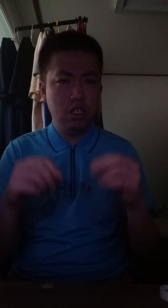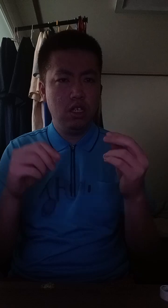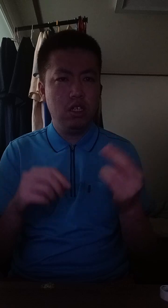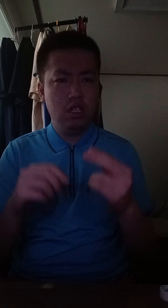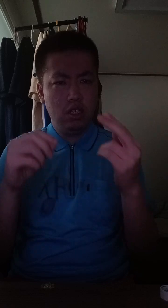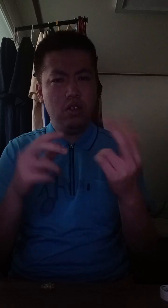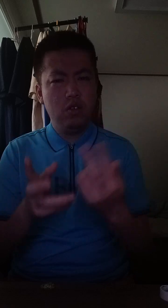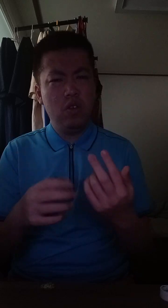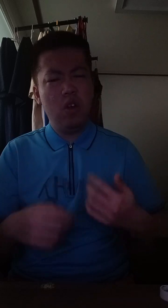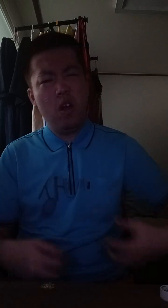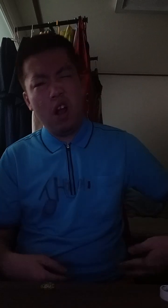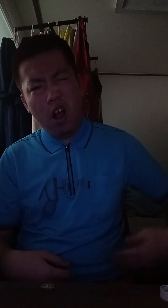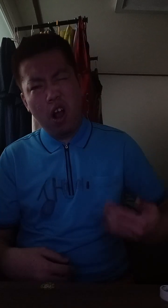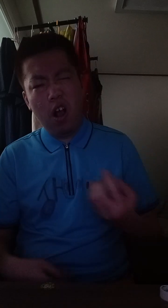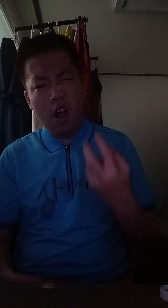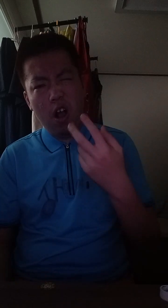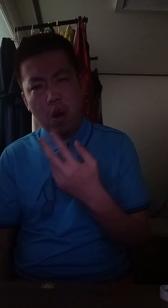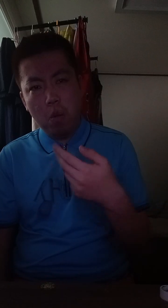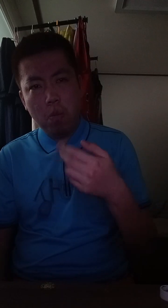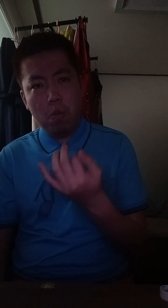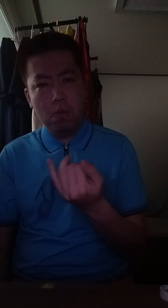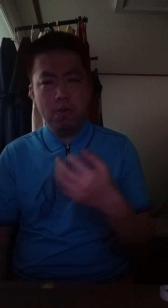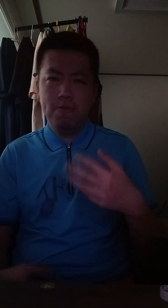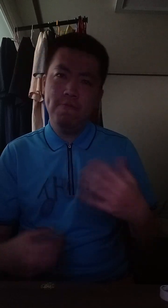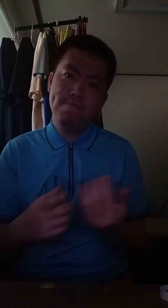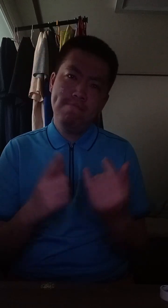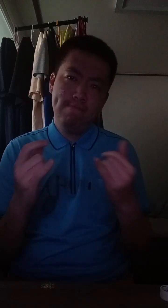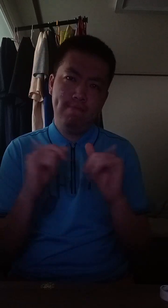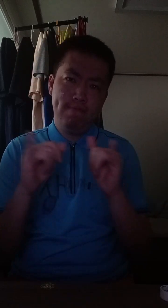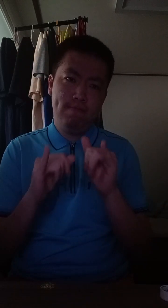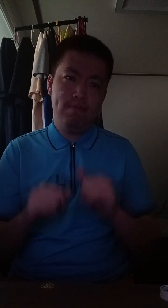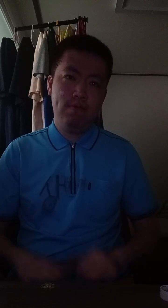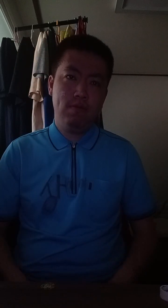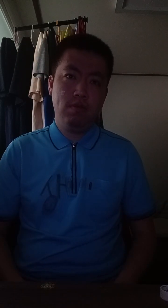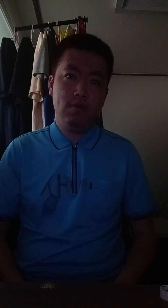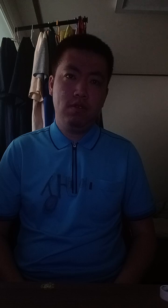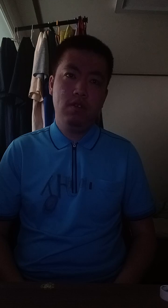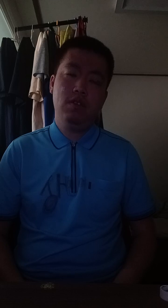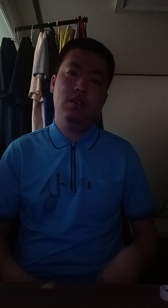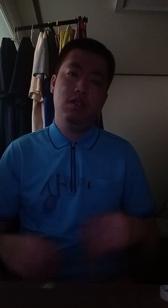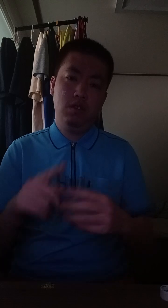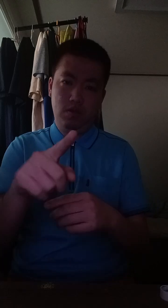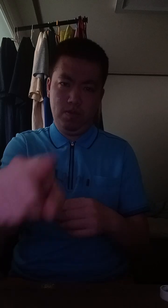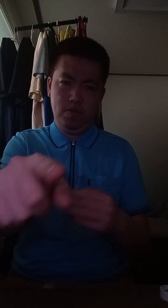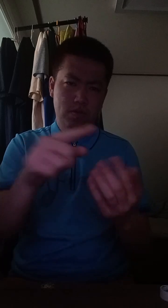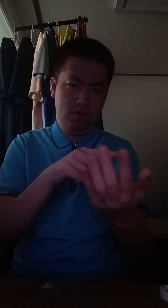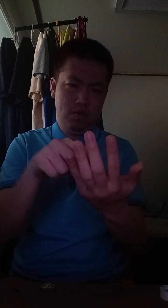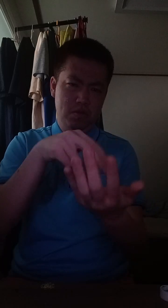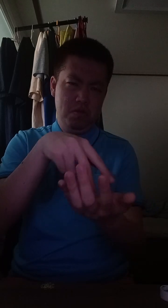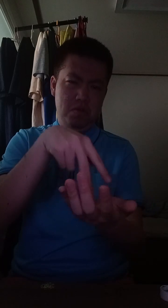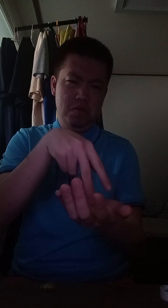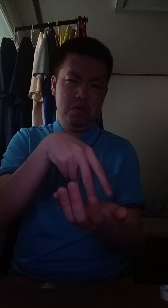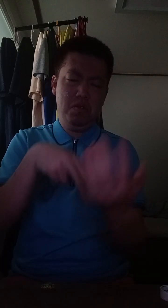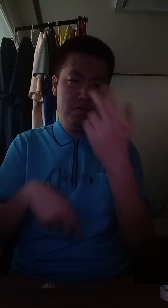주다가 골절이나 염좌 상처가 생기는 경우는 있습니다. 스마트폰을 보고 걸으면 시야폭은